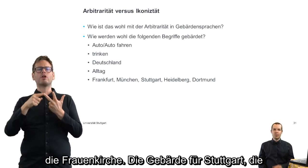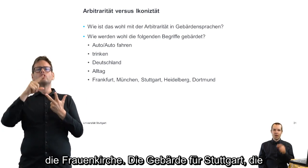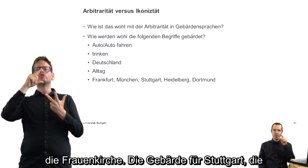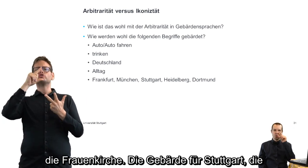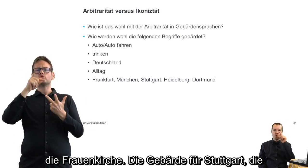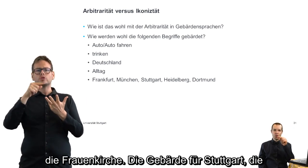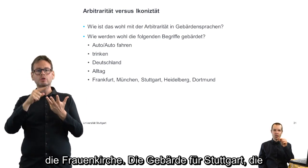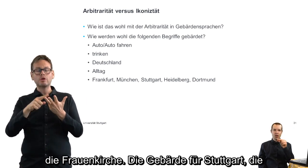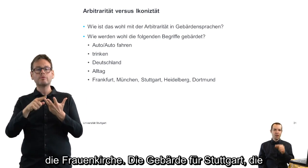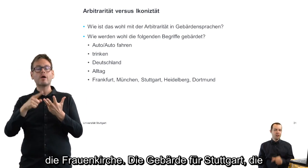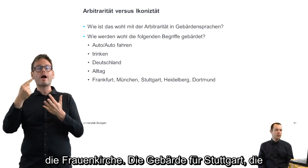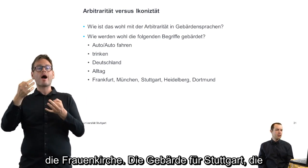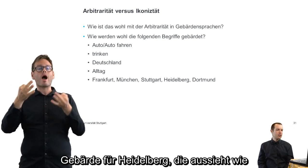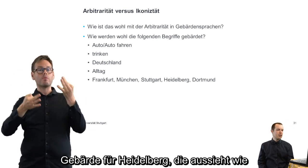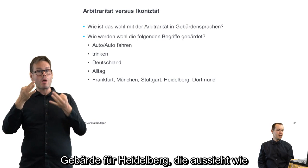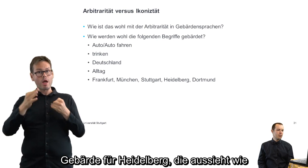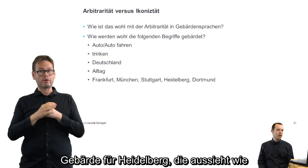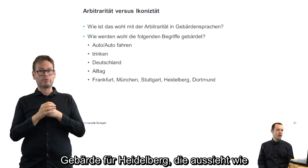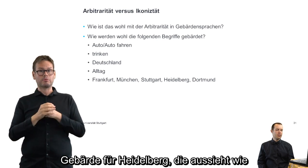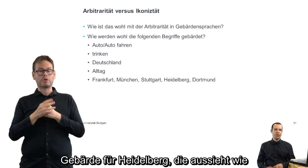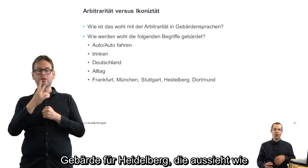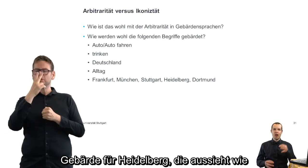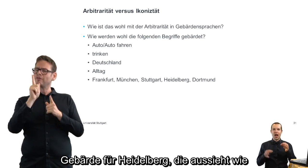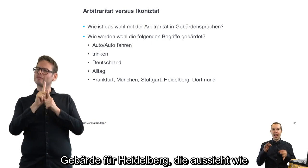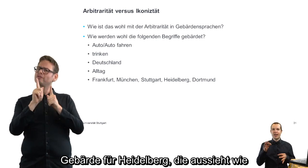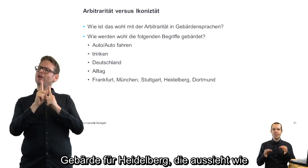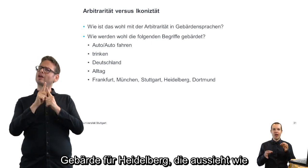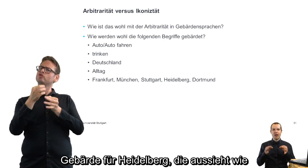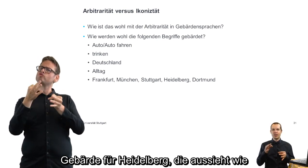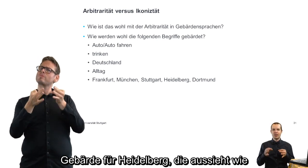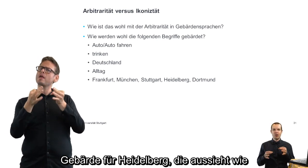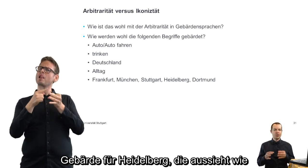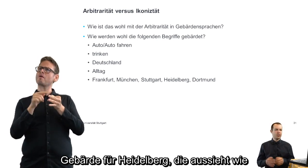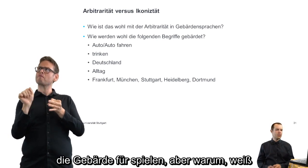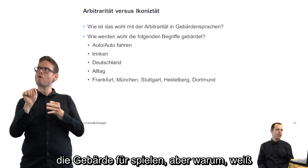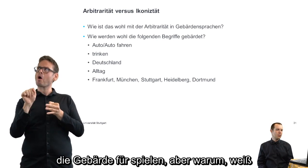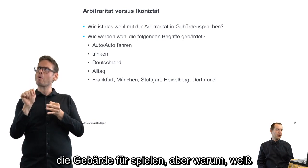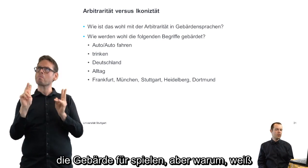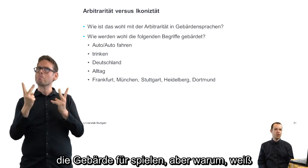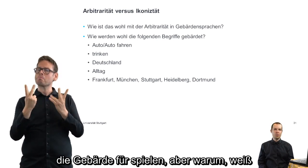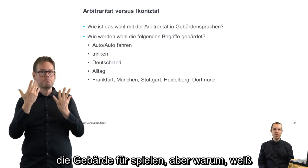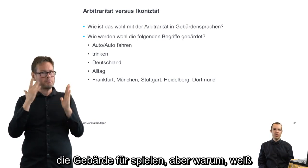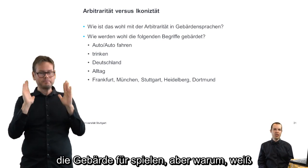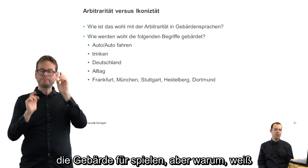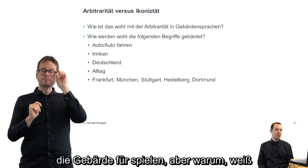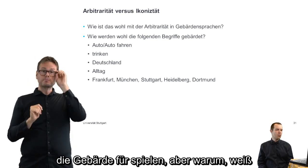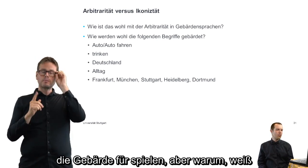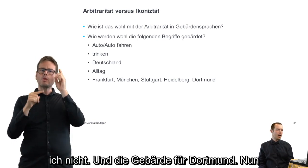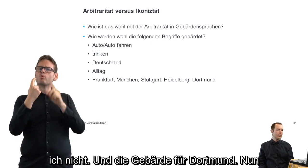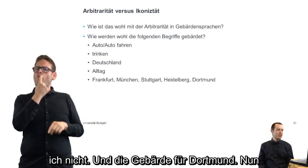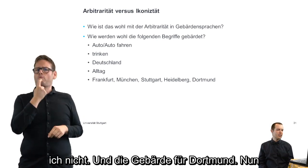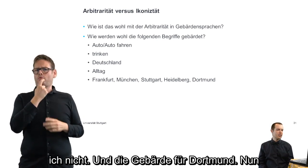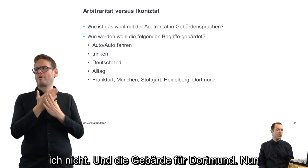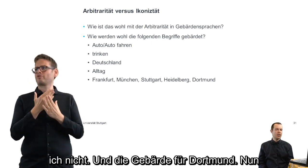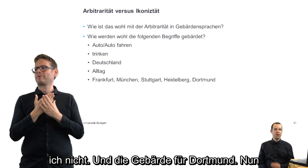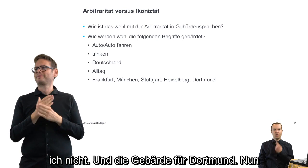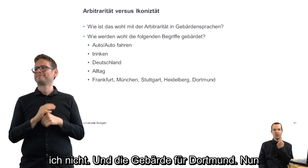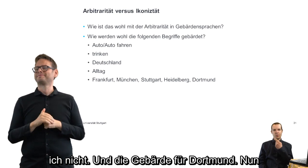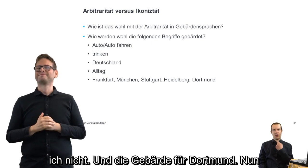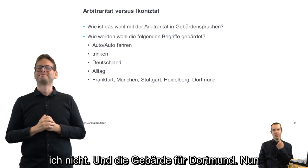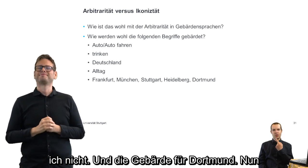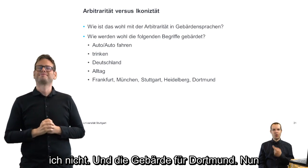Die Gebärde für Stuttgart. Die Gebärde für Heidelberg, die aussieht wie die Gebärde für Spielen, aber warum, weiß ich nicht.